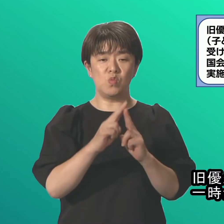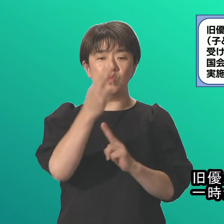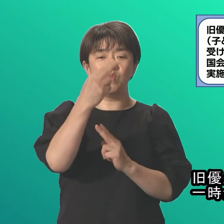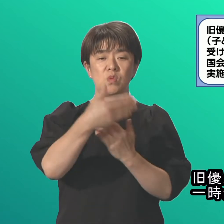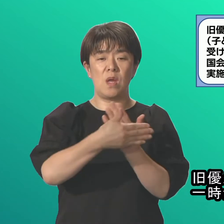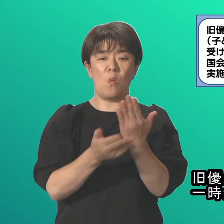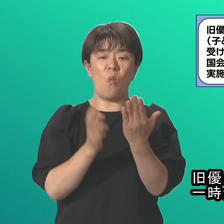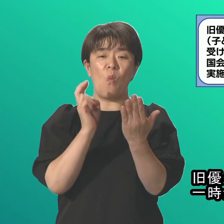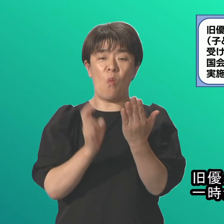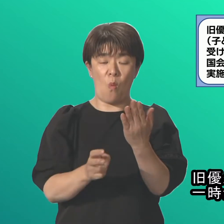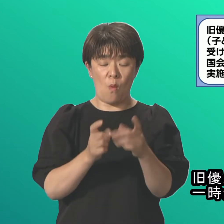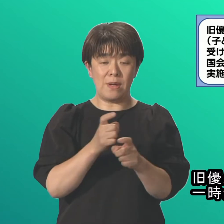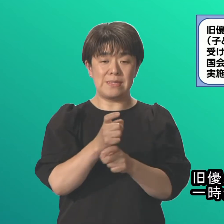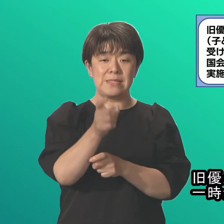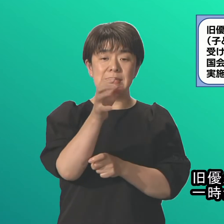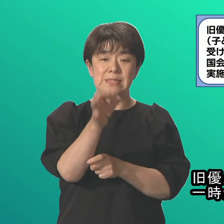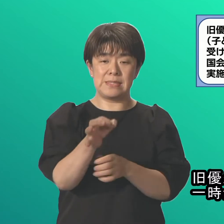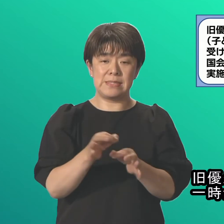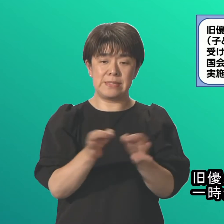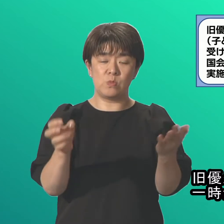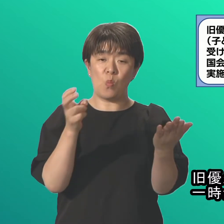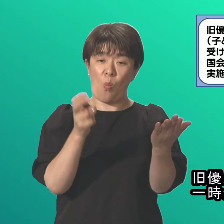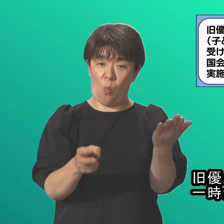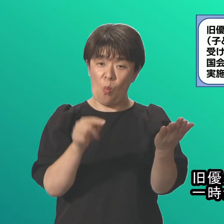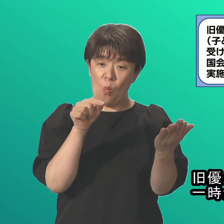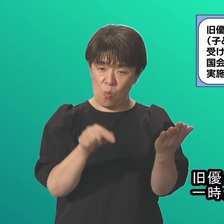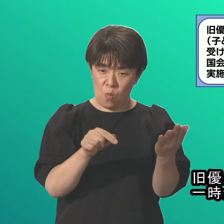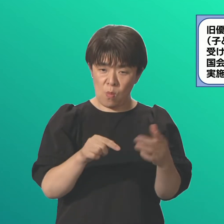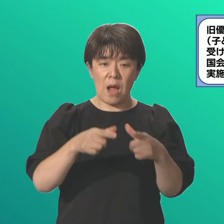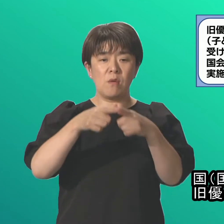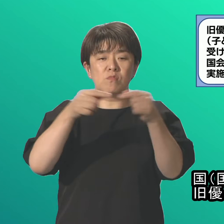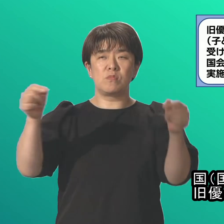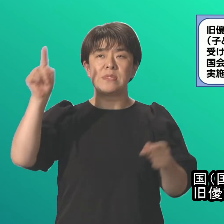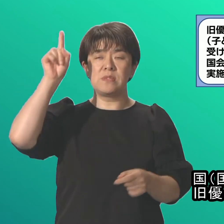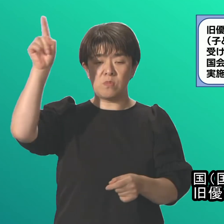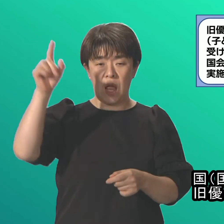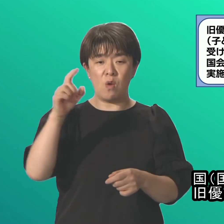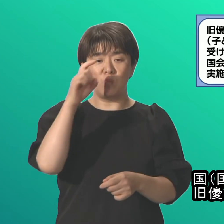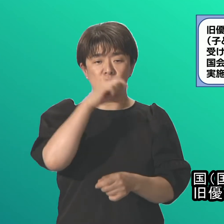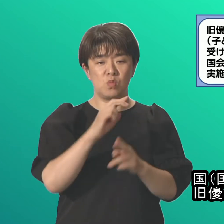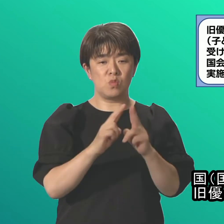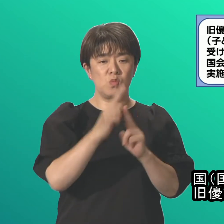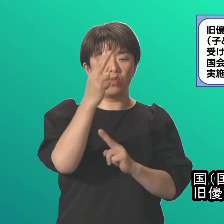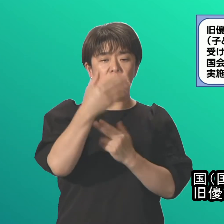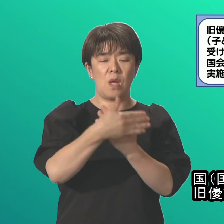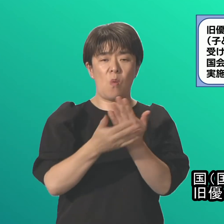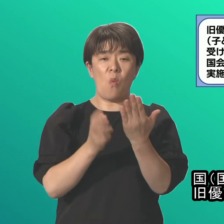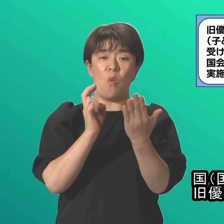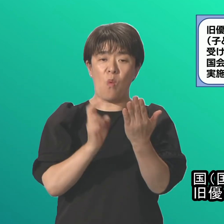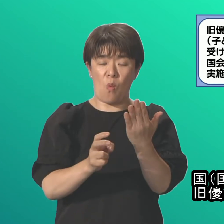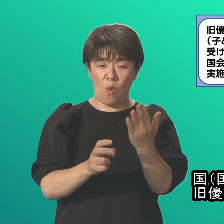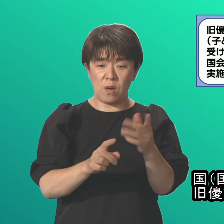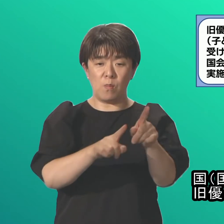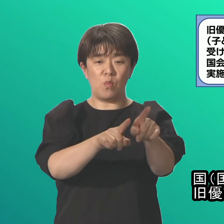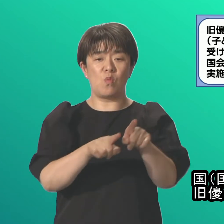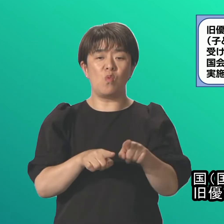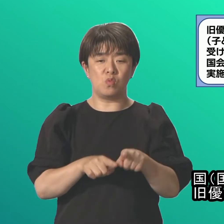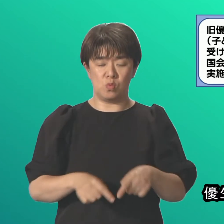旧郵政保護法一時金支給法において、国は旧郵政保護法に基づ